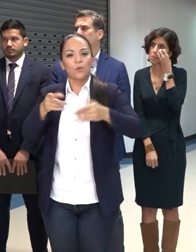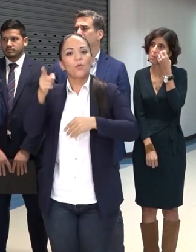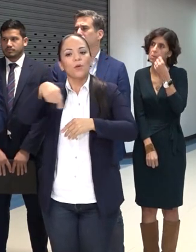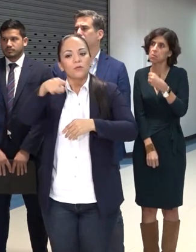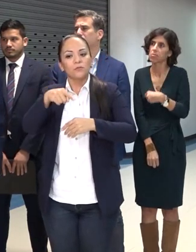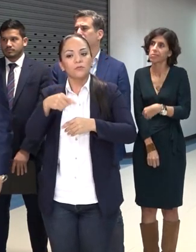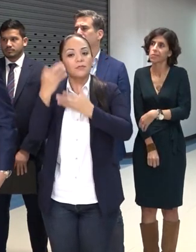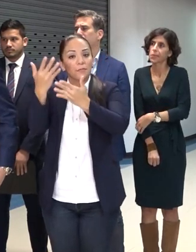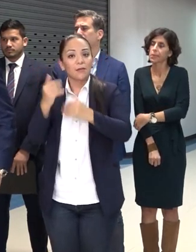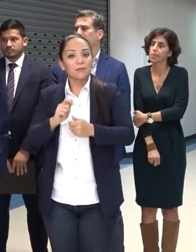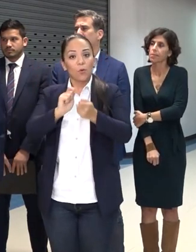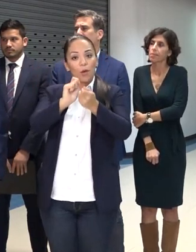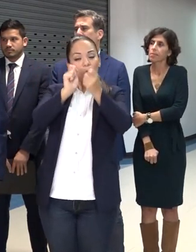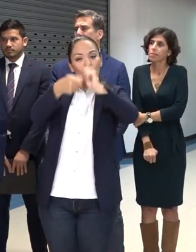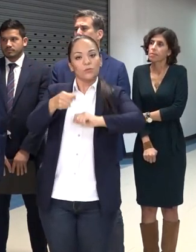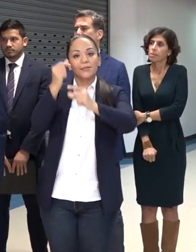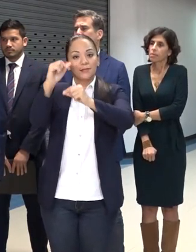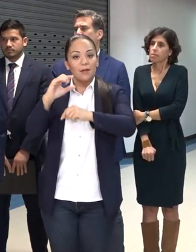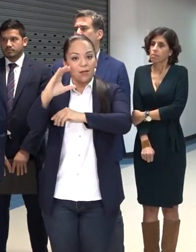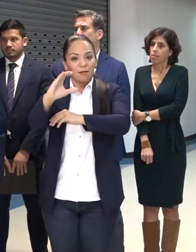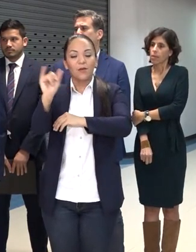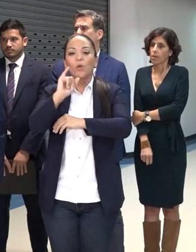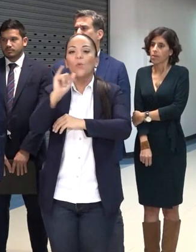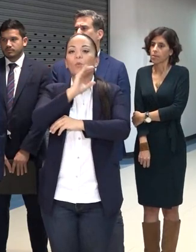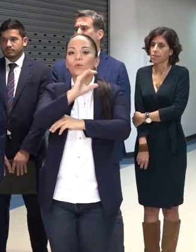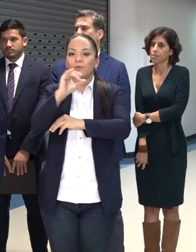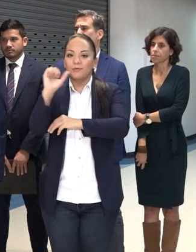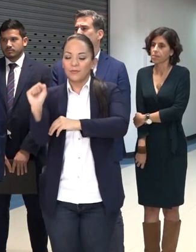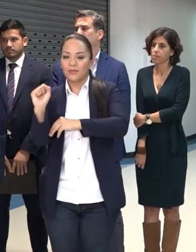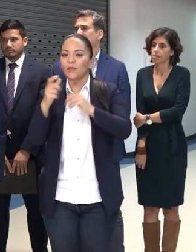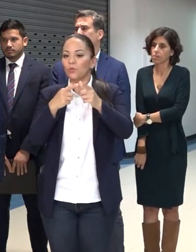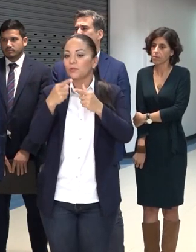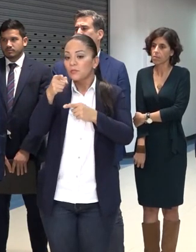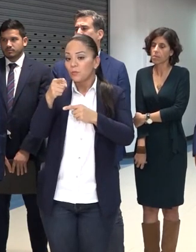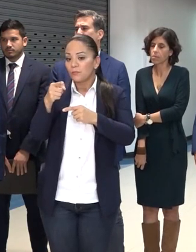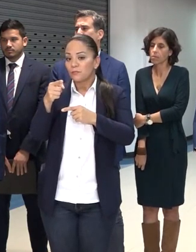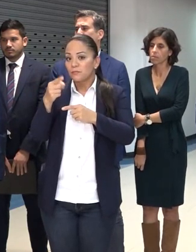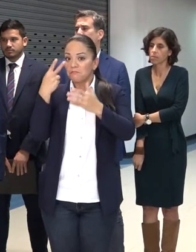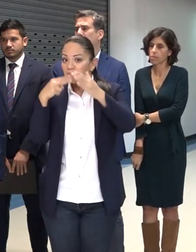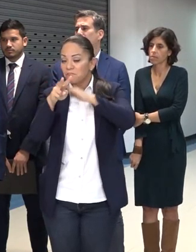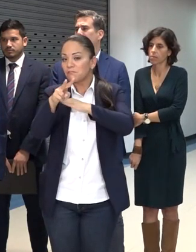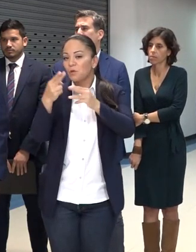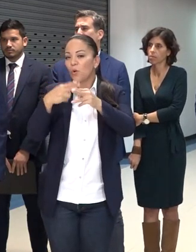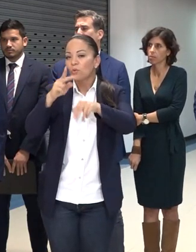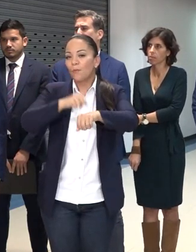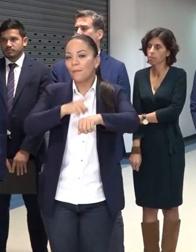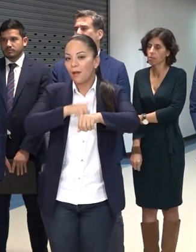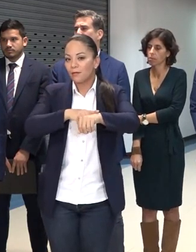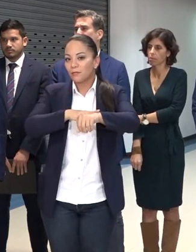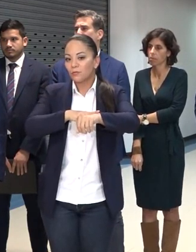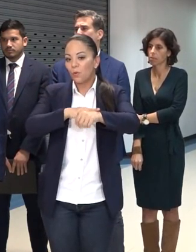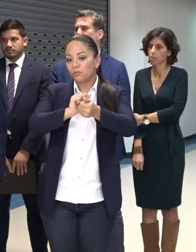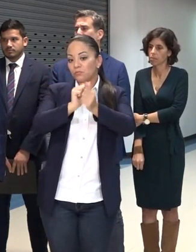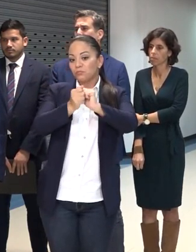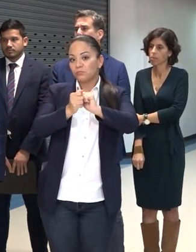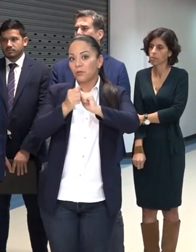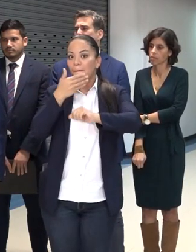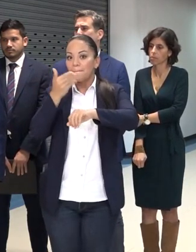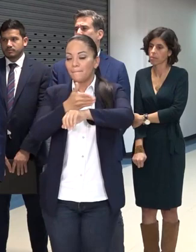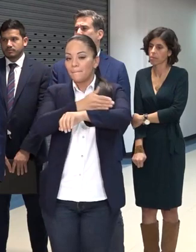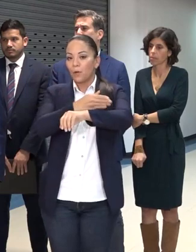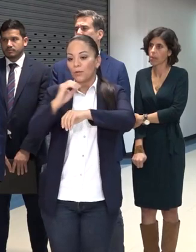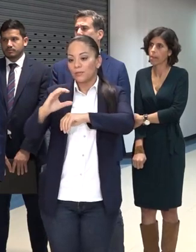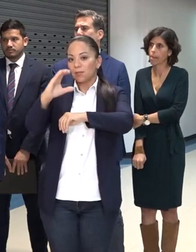un reajuste salarial, así como se le hizo a los trabajadores de la caja. ¿Se visualiza a corto plazo un reajuste para los trabajadores públicos o ya por